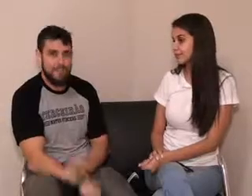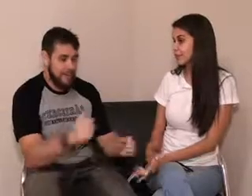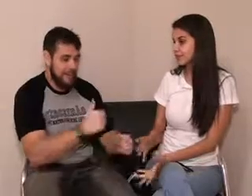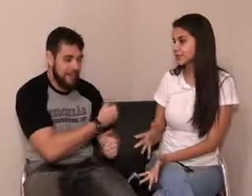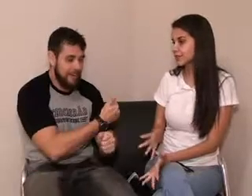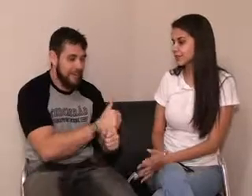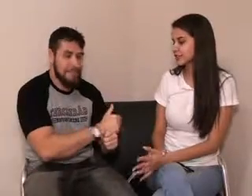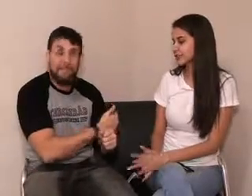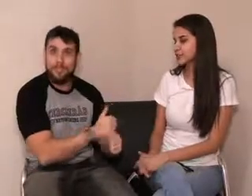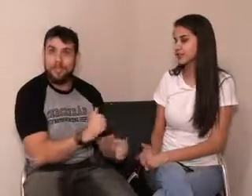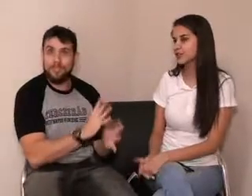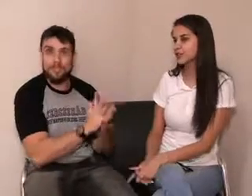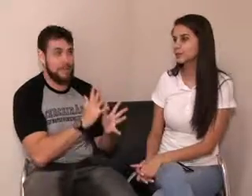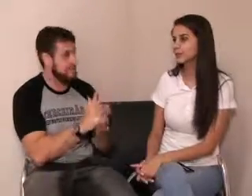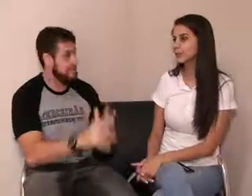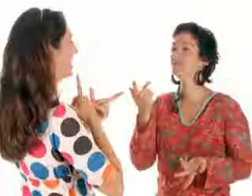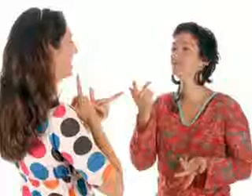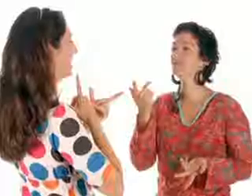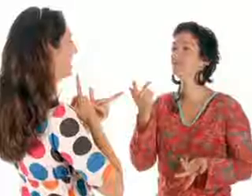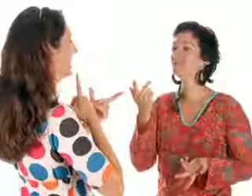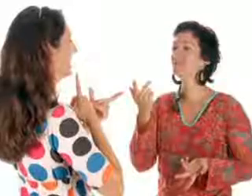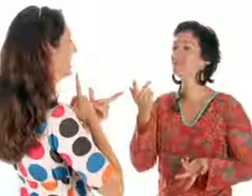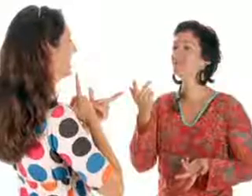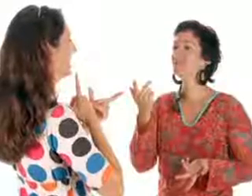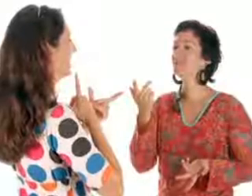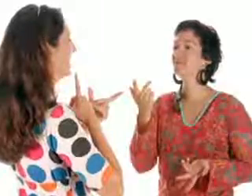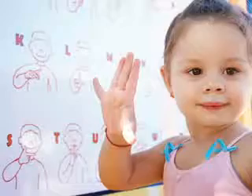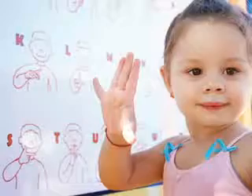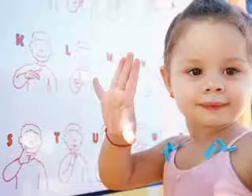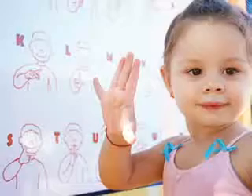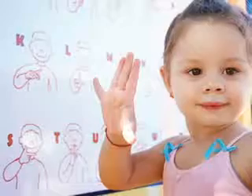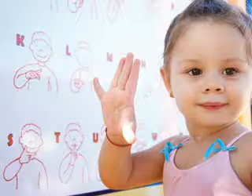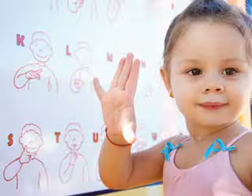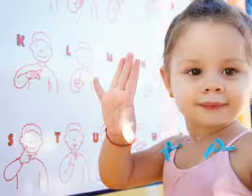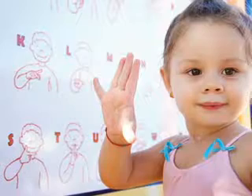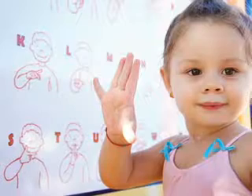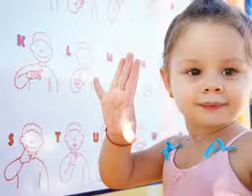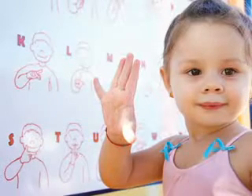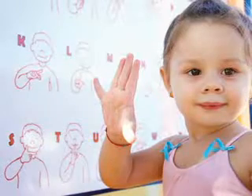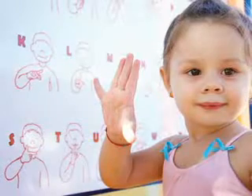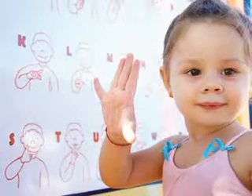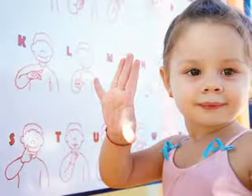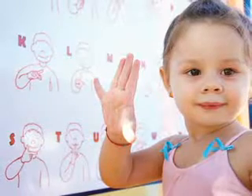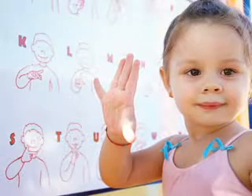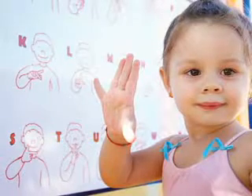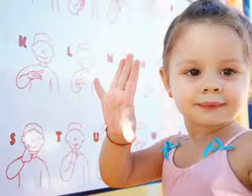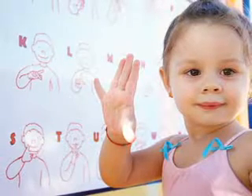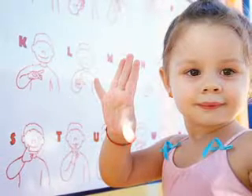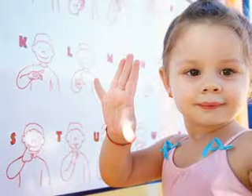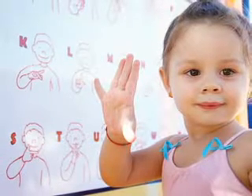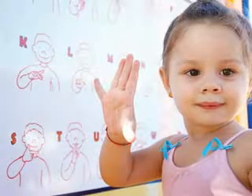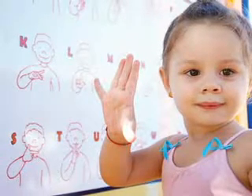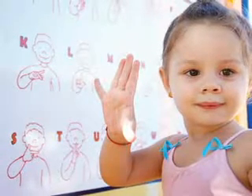jovens, adultos e idosos. Os sinais surgem da combinação de configuração de mão, movimentos e de pontos